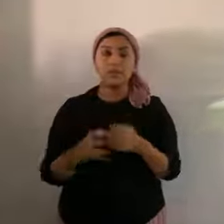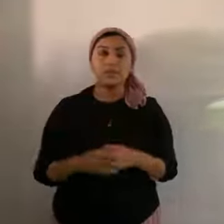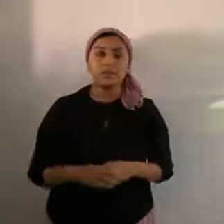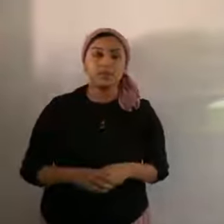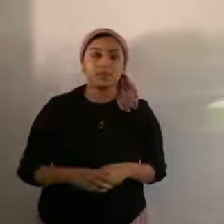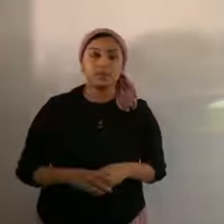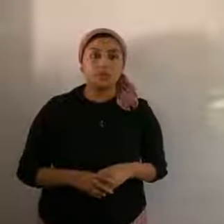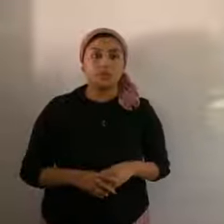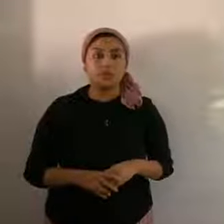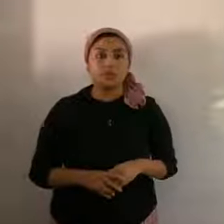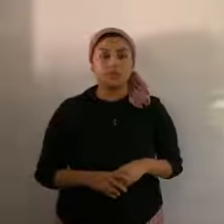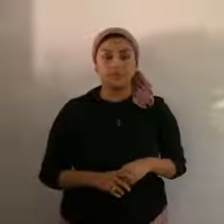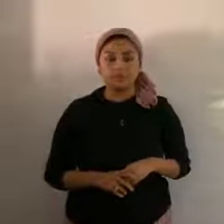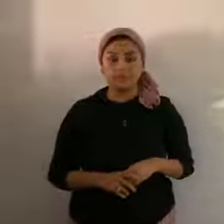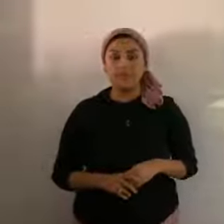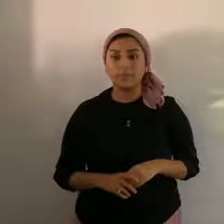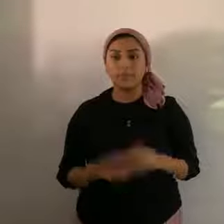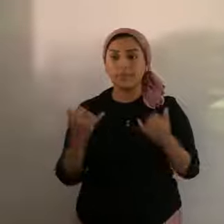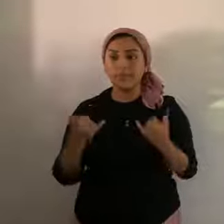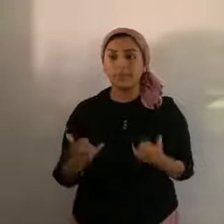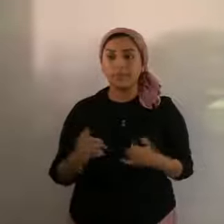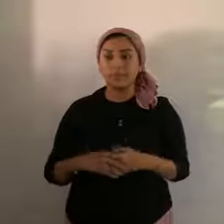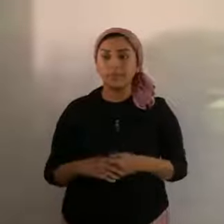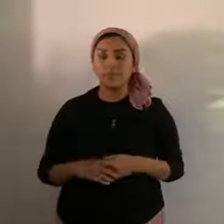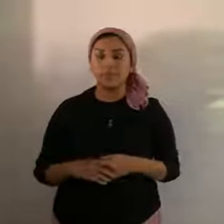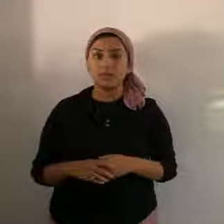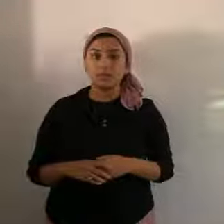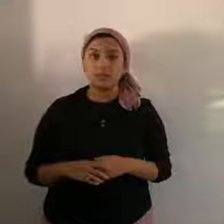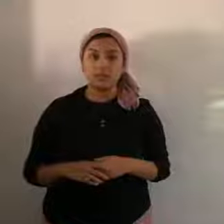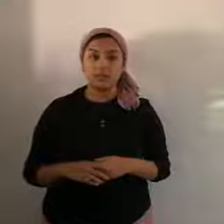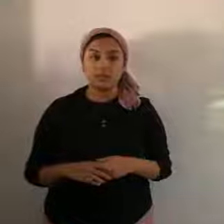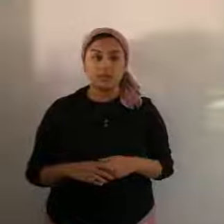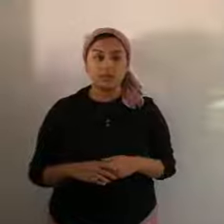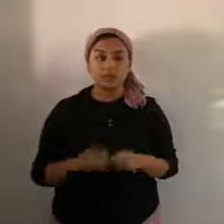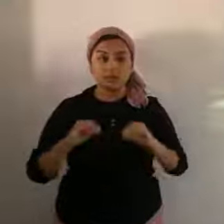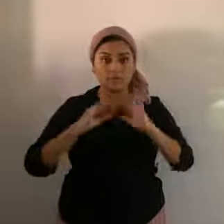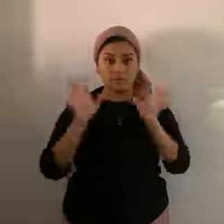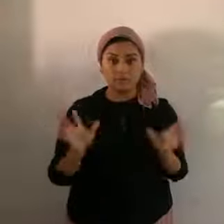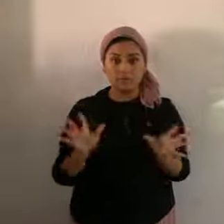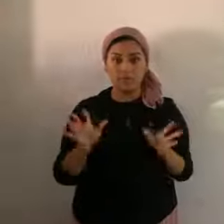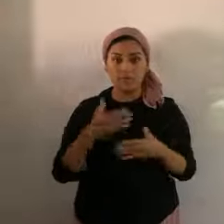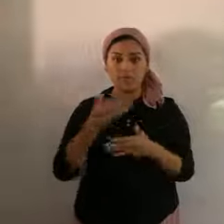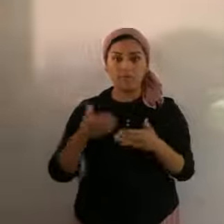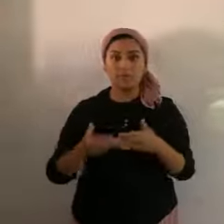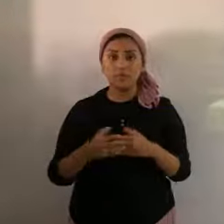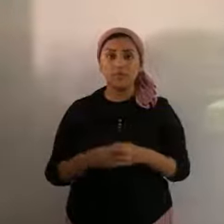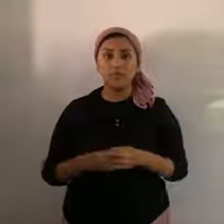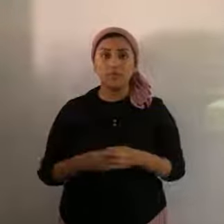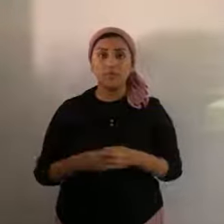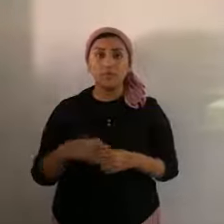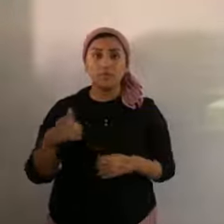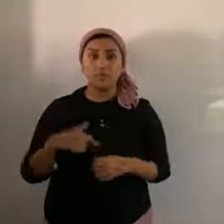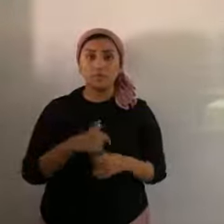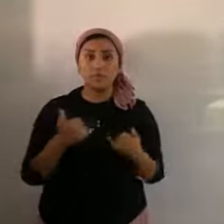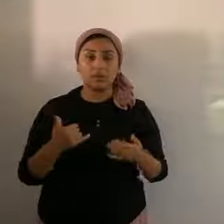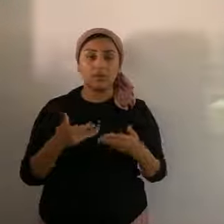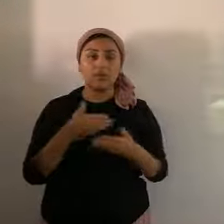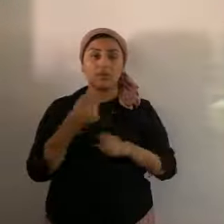no sería sanada más bien la gente. Ahora, quiero hacer una aclaración y ya termino. Estamos en